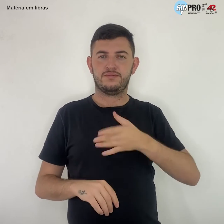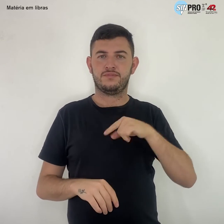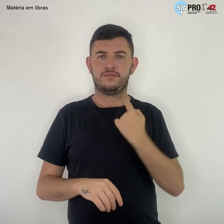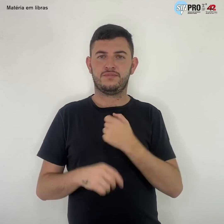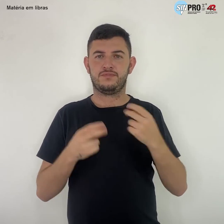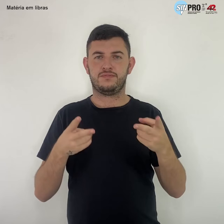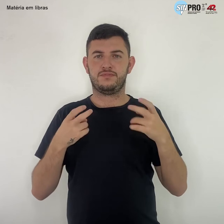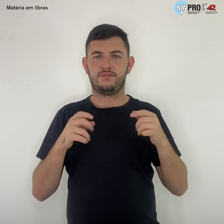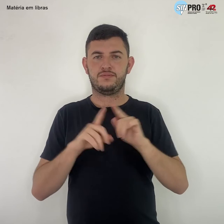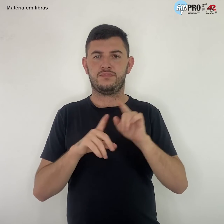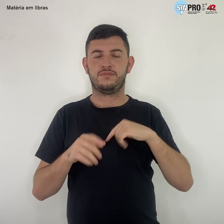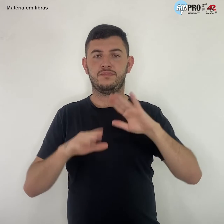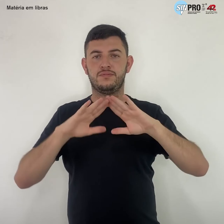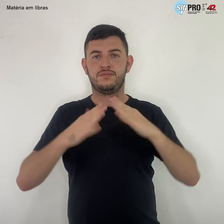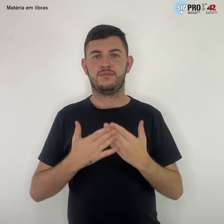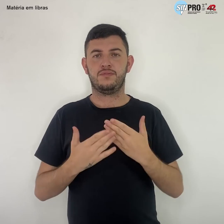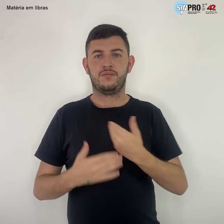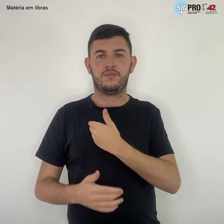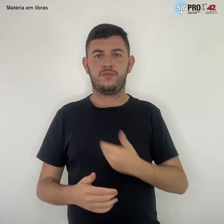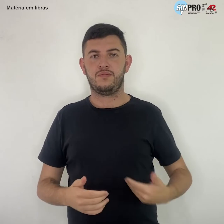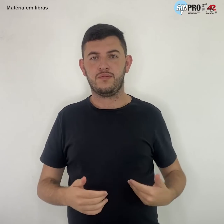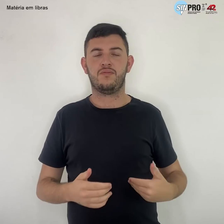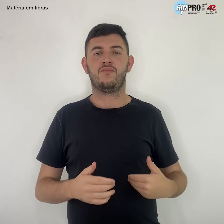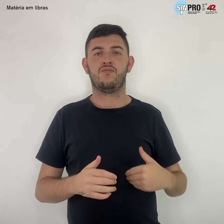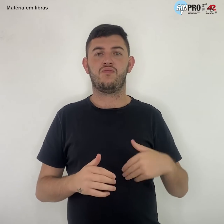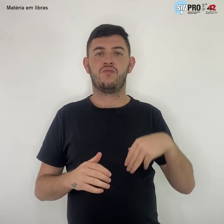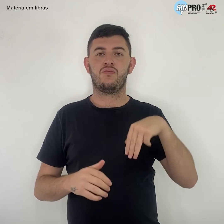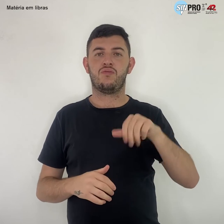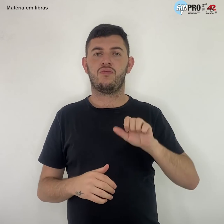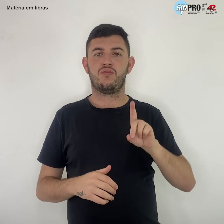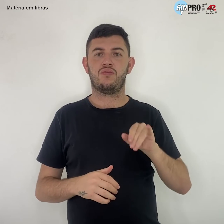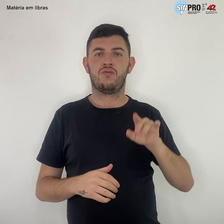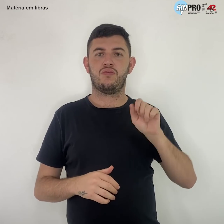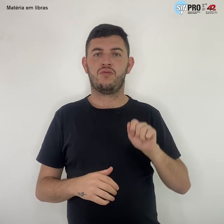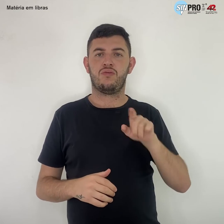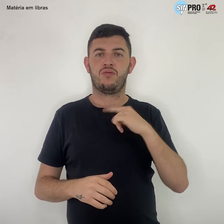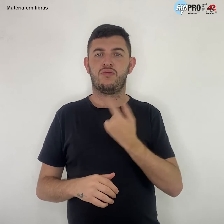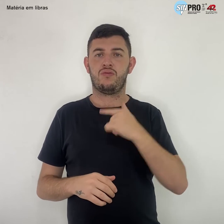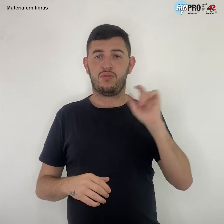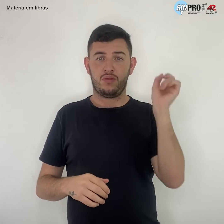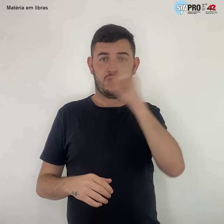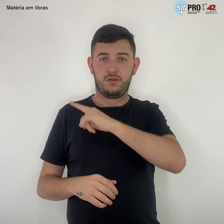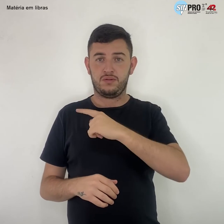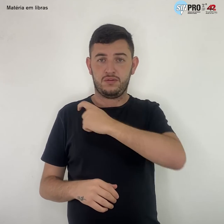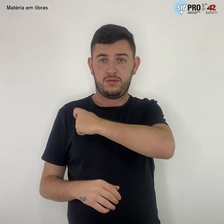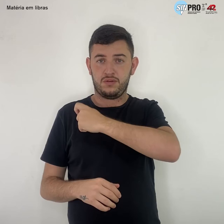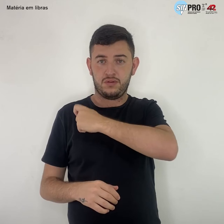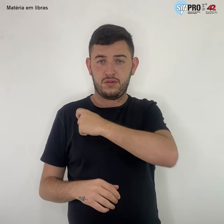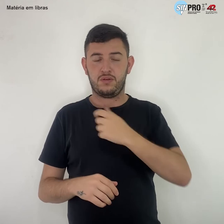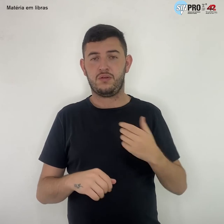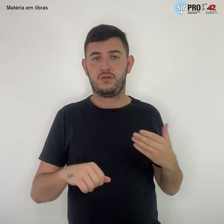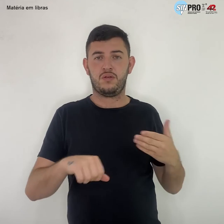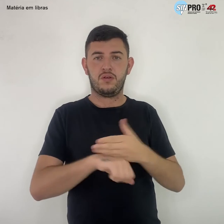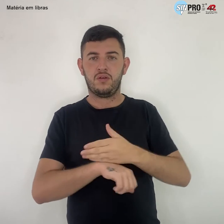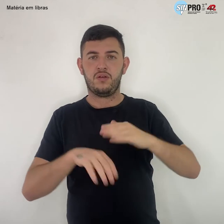à medida que temos dificuldade de acesso dos estudantes às escolas